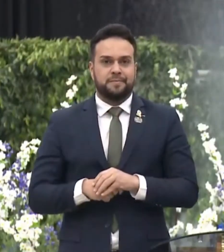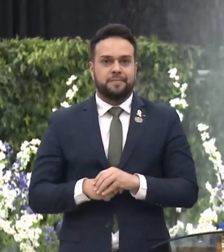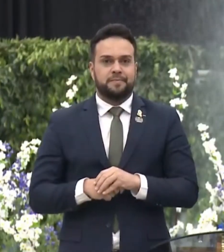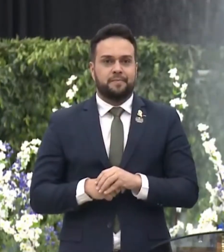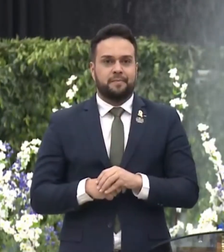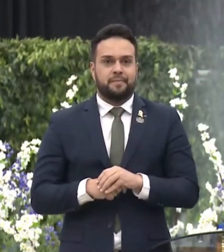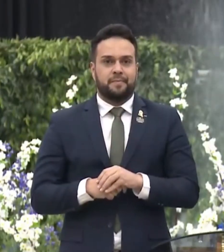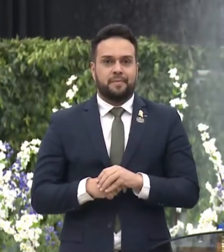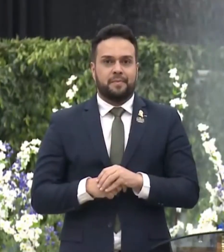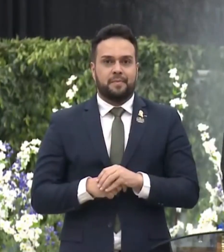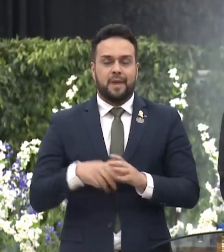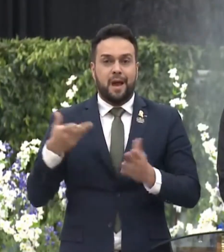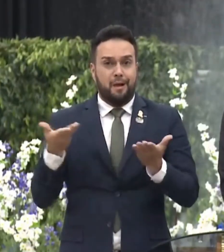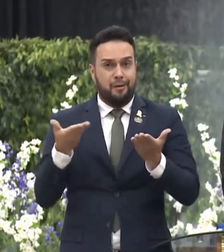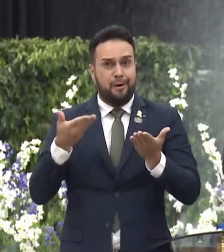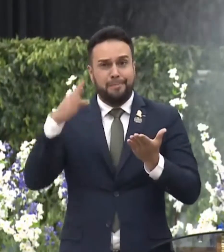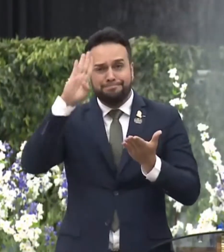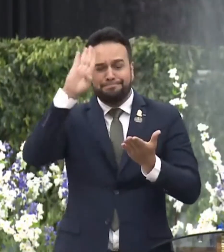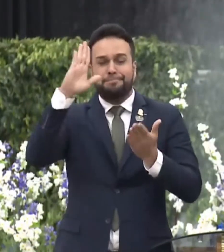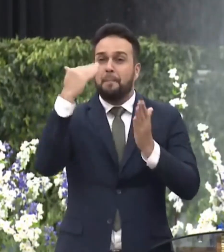Agora, mais ainda,